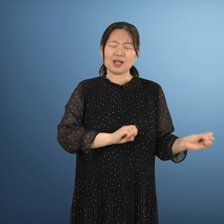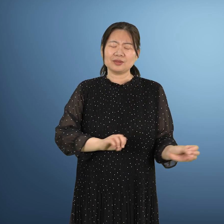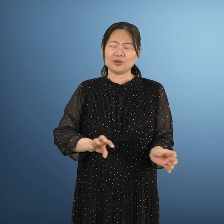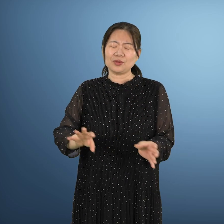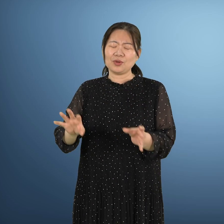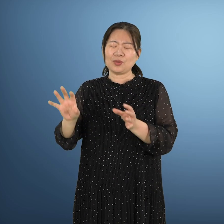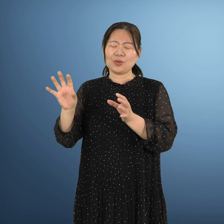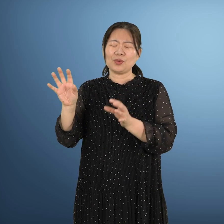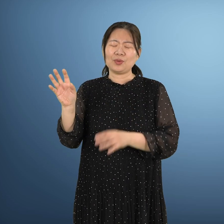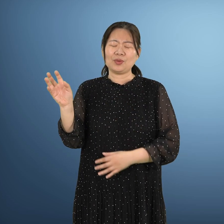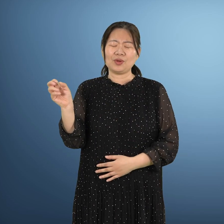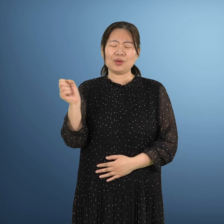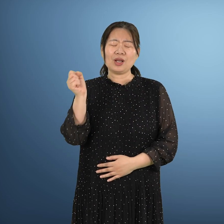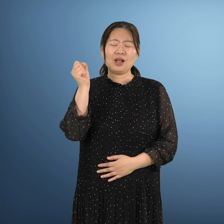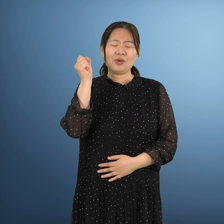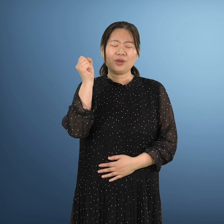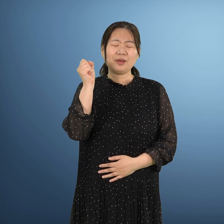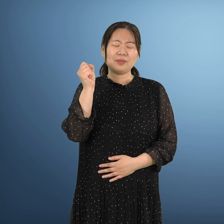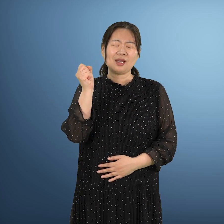버림받고